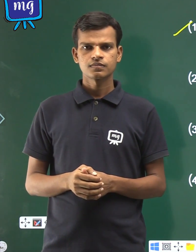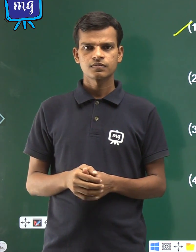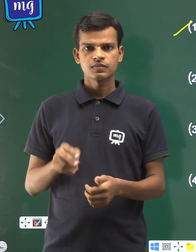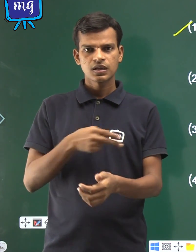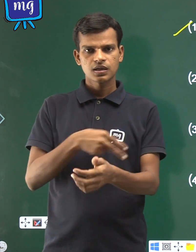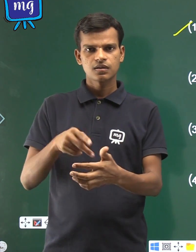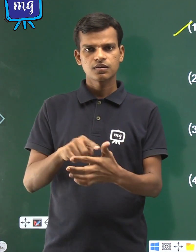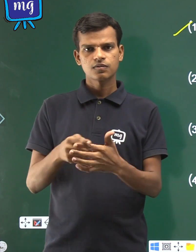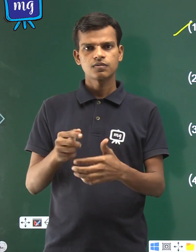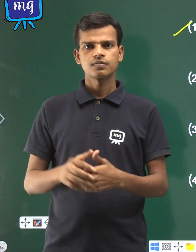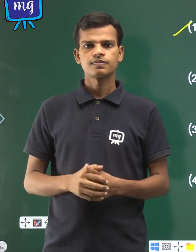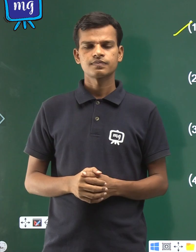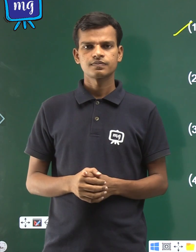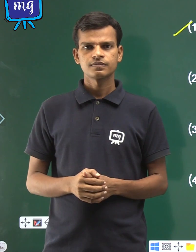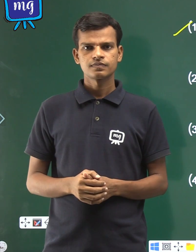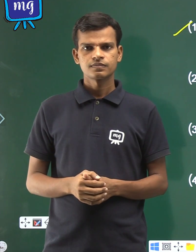एकांतर अंत्यकोण,